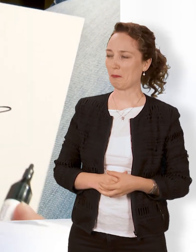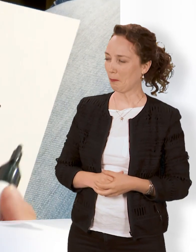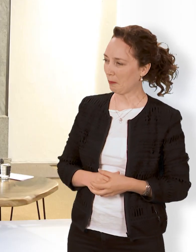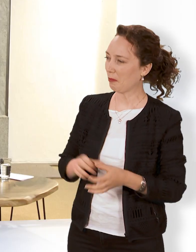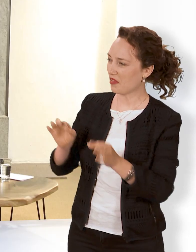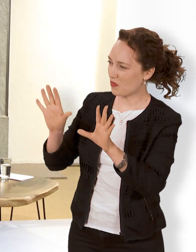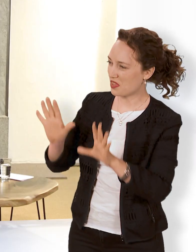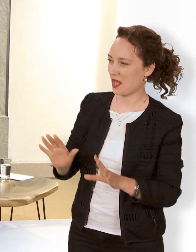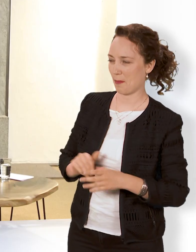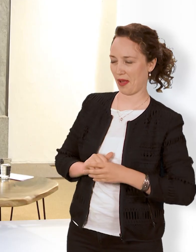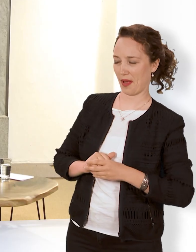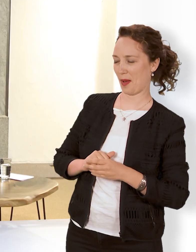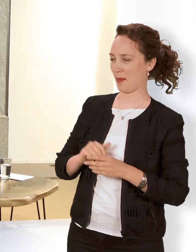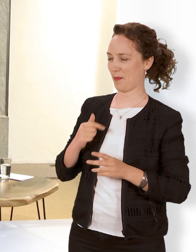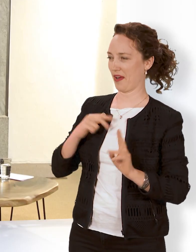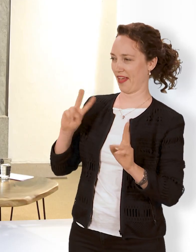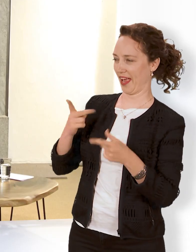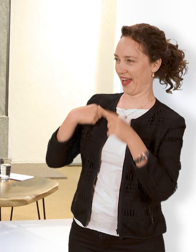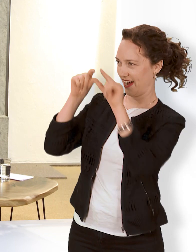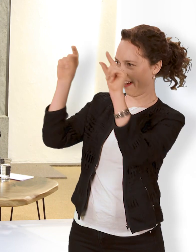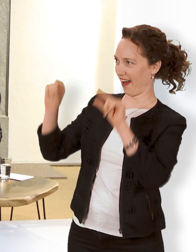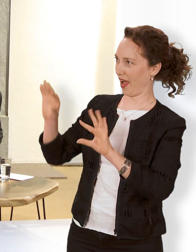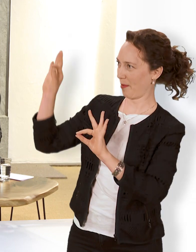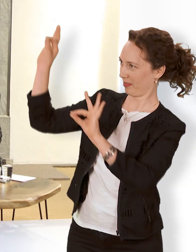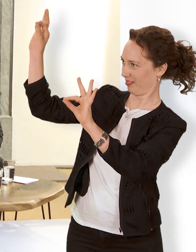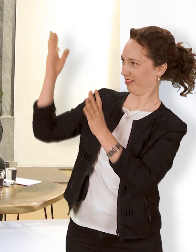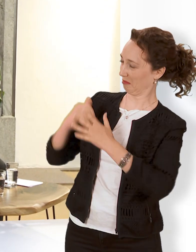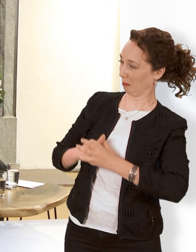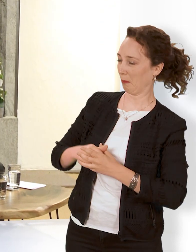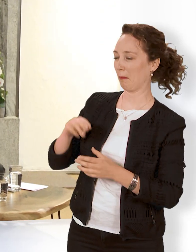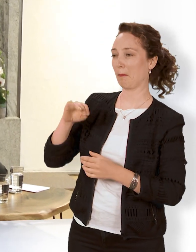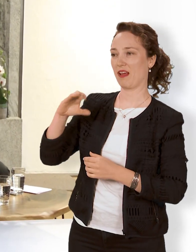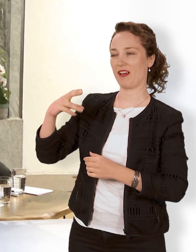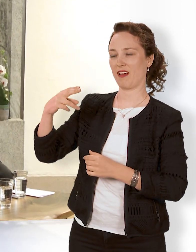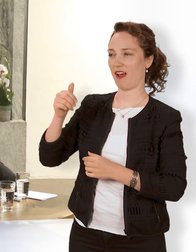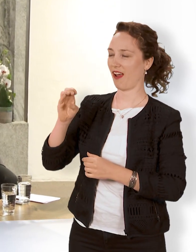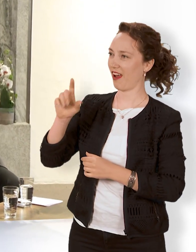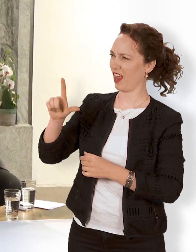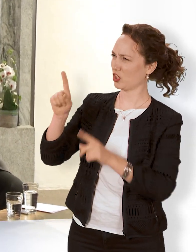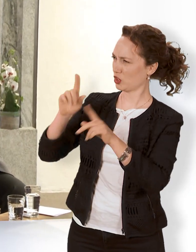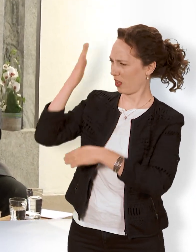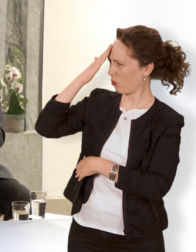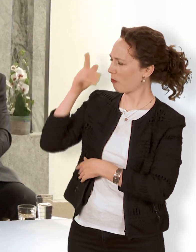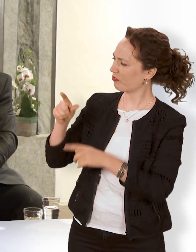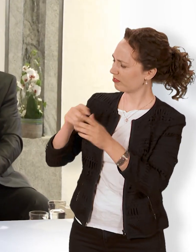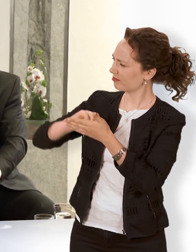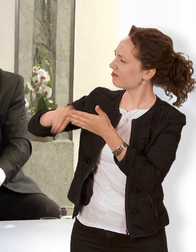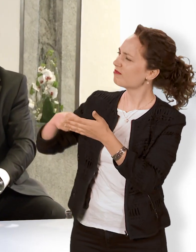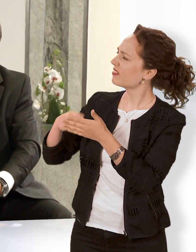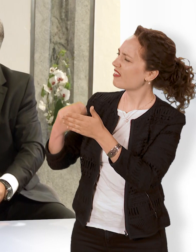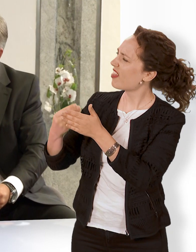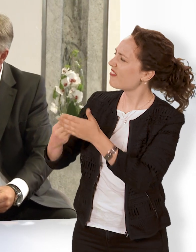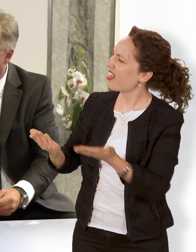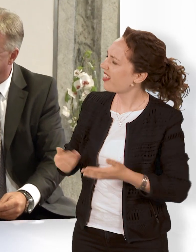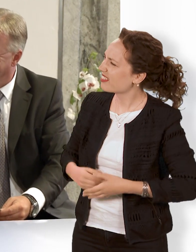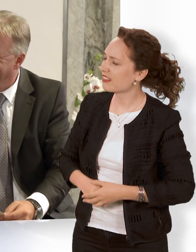Wunderbar, das werde ich mir gleich einrahmen, Michael Sternkopf. Wie viel ist so ein Autogramm wert?